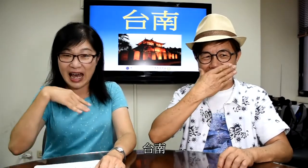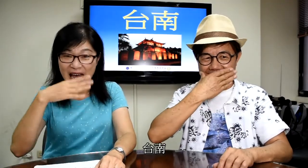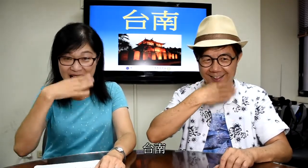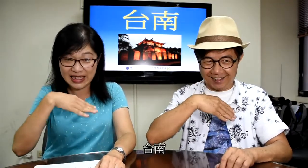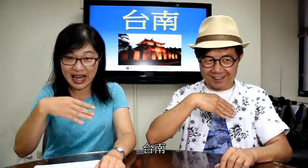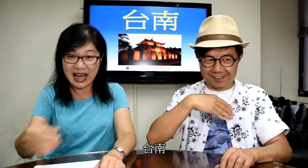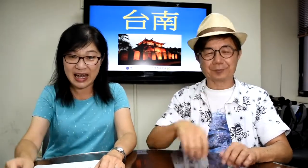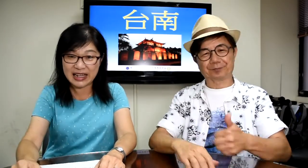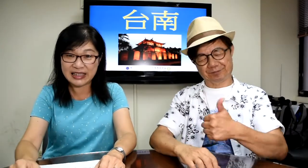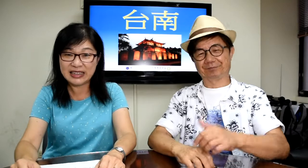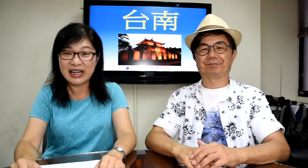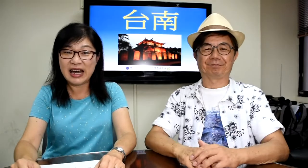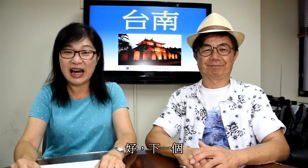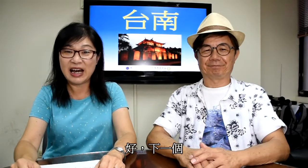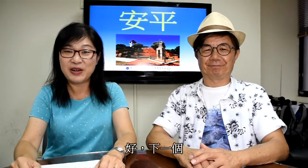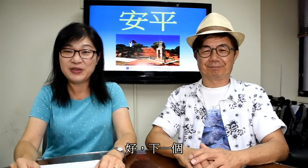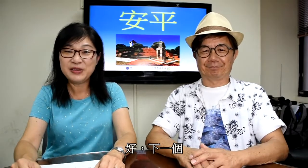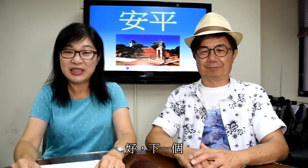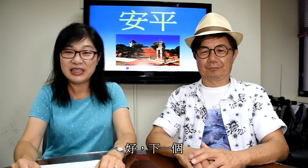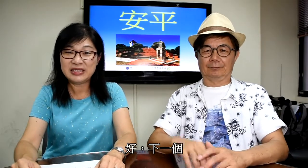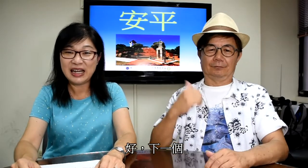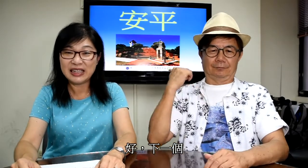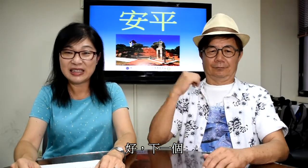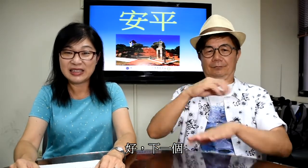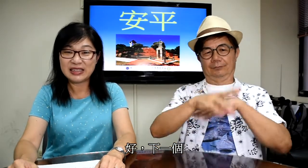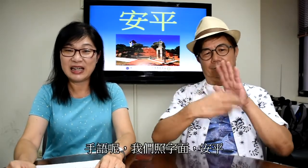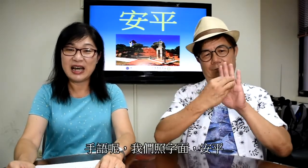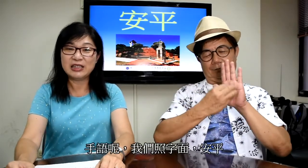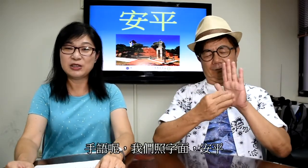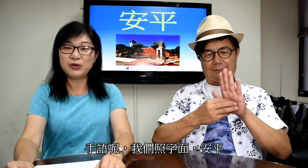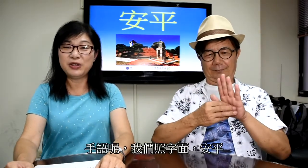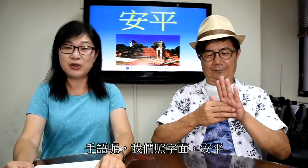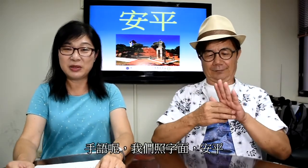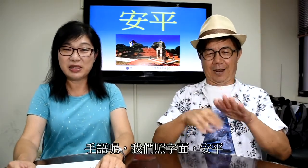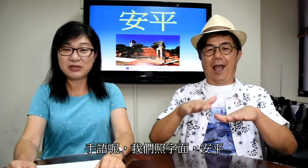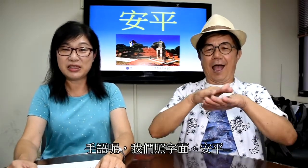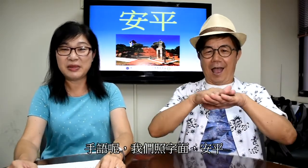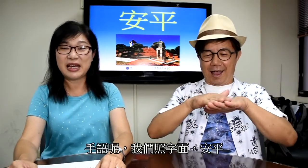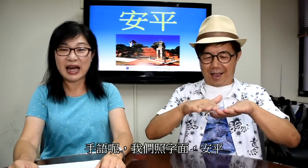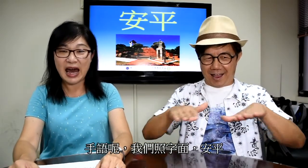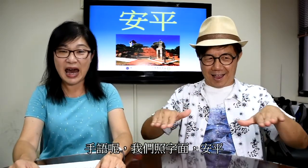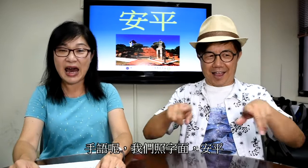台南。好，下一个手语呢，我们照字面，